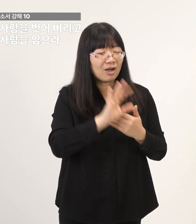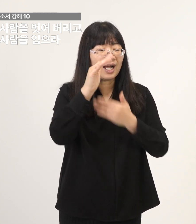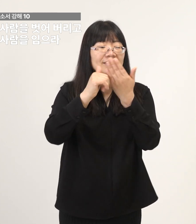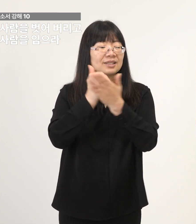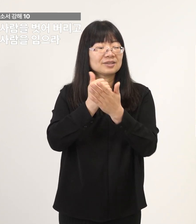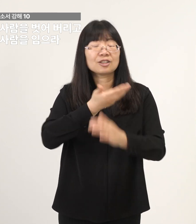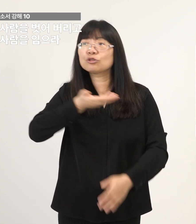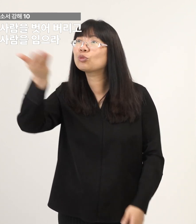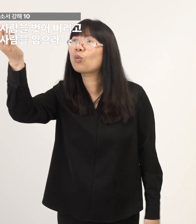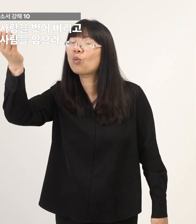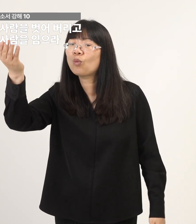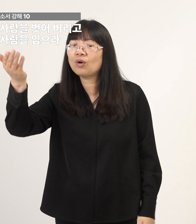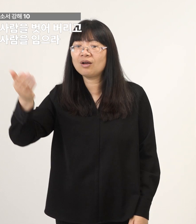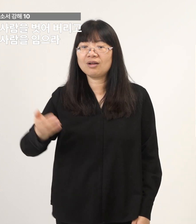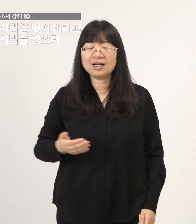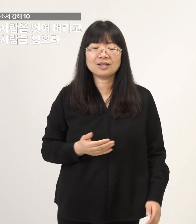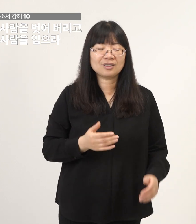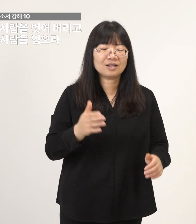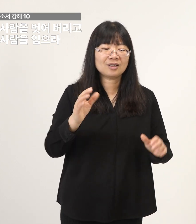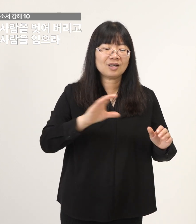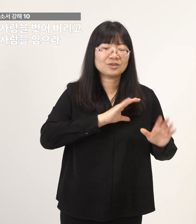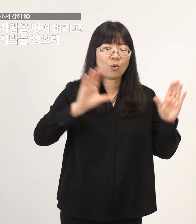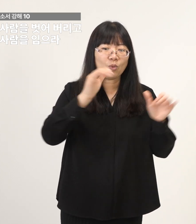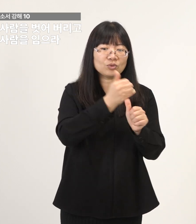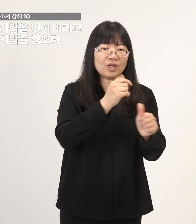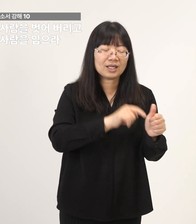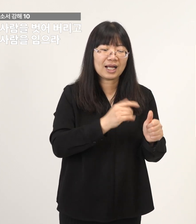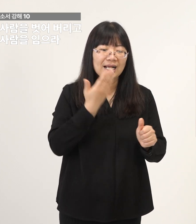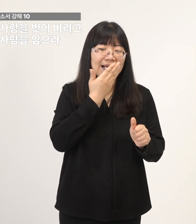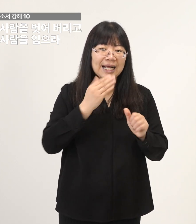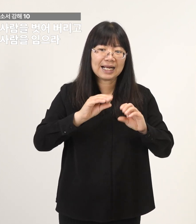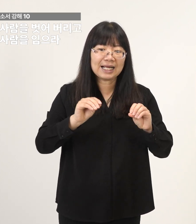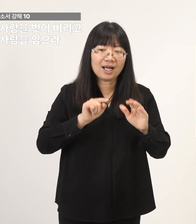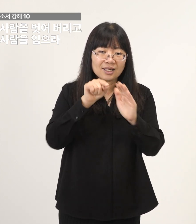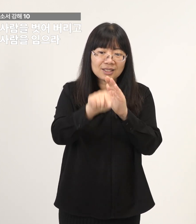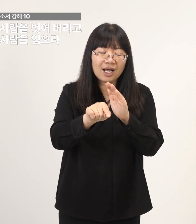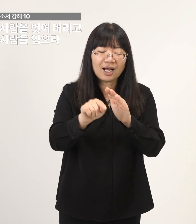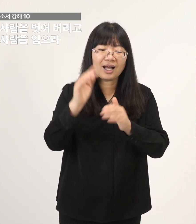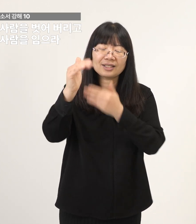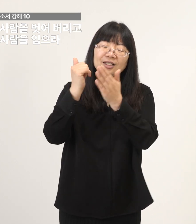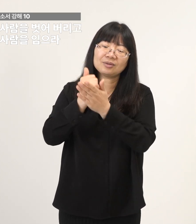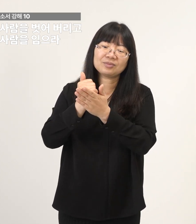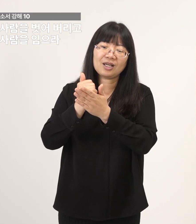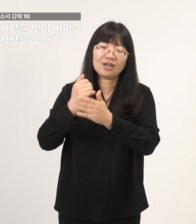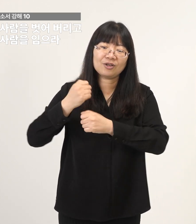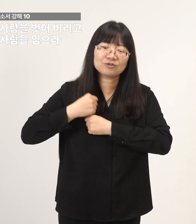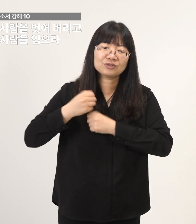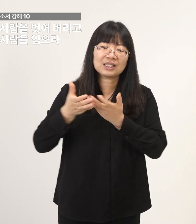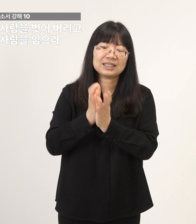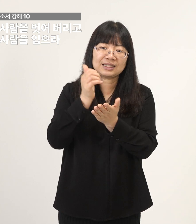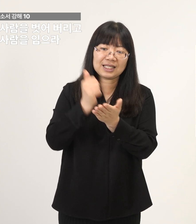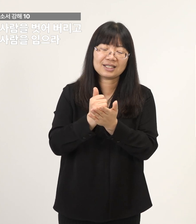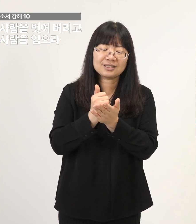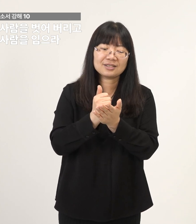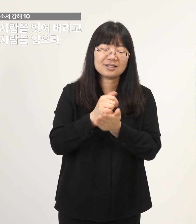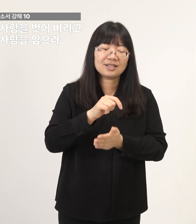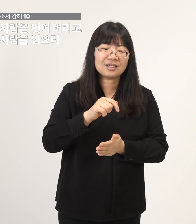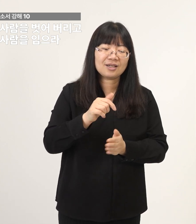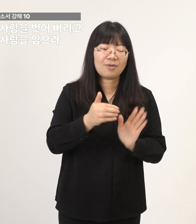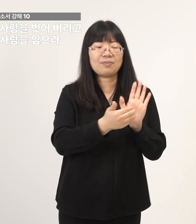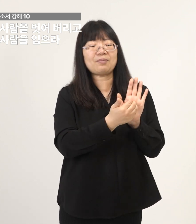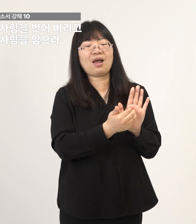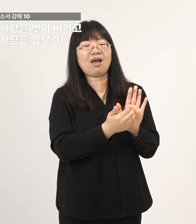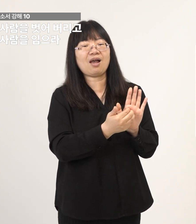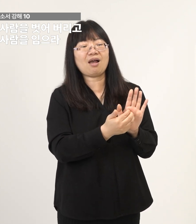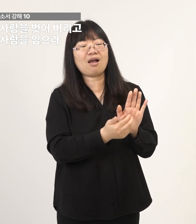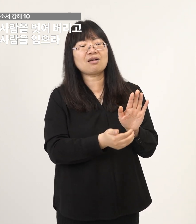여호수아가 가나안 땅에 들어가자마자 하나님의 군대 대장이 가로막고 섰죠. 그러니까